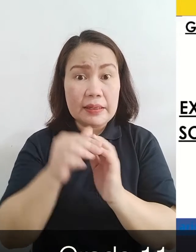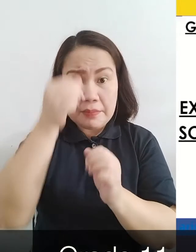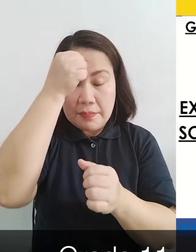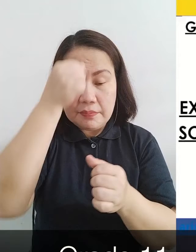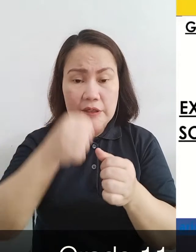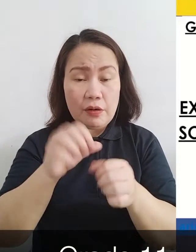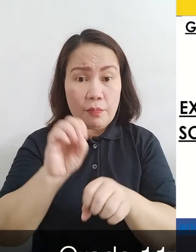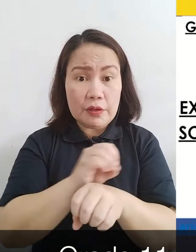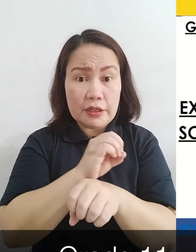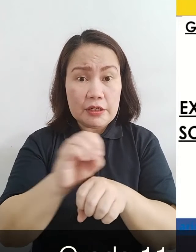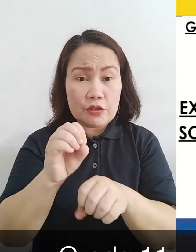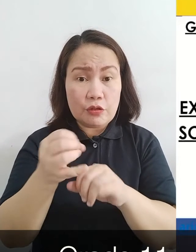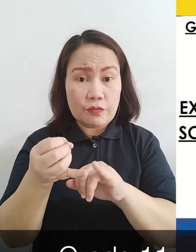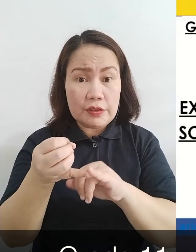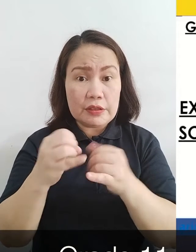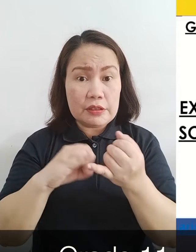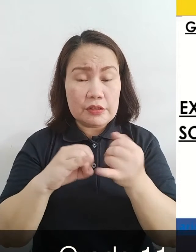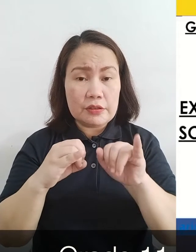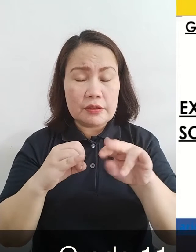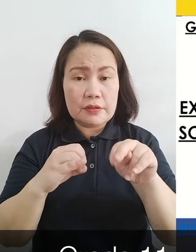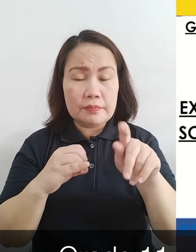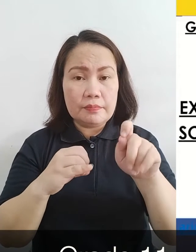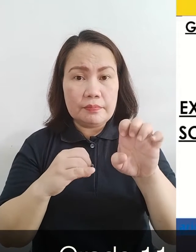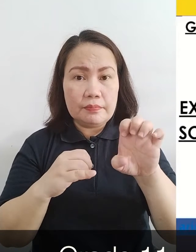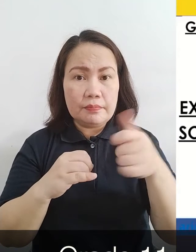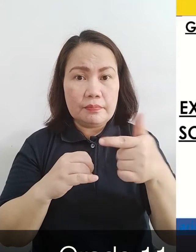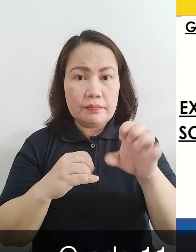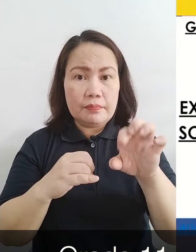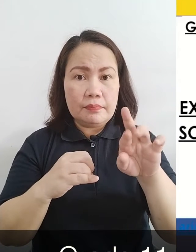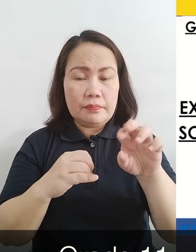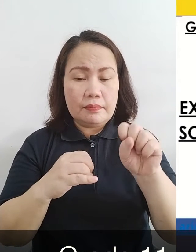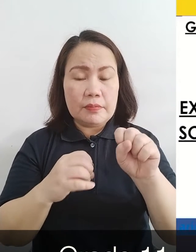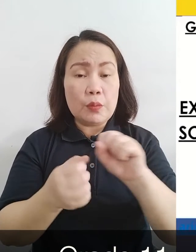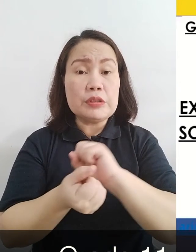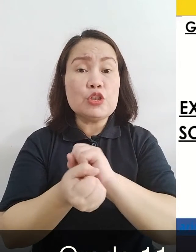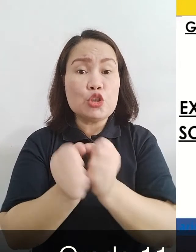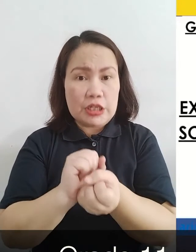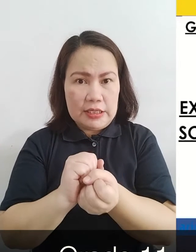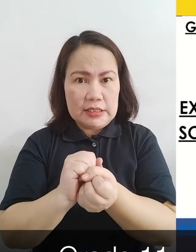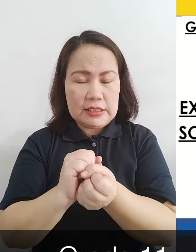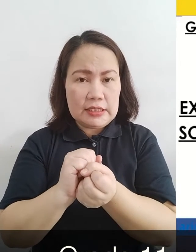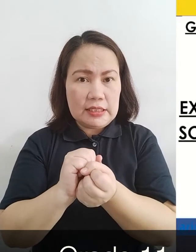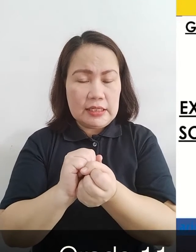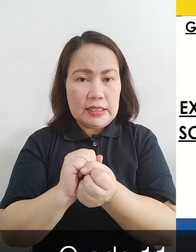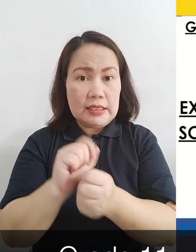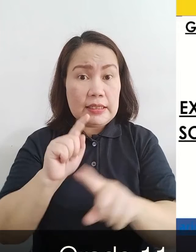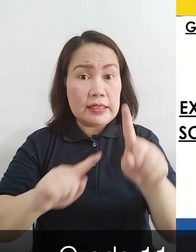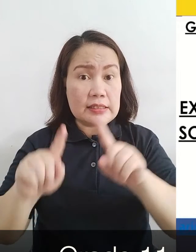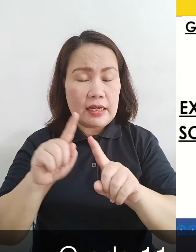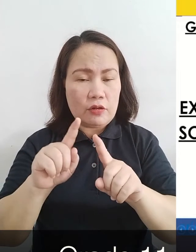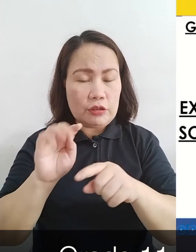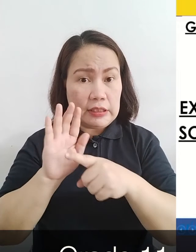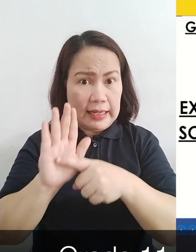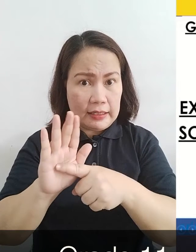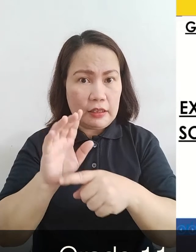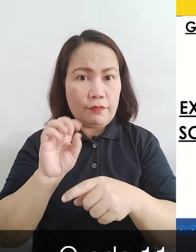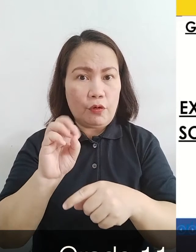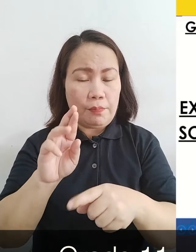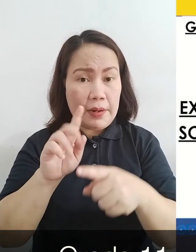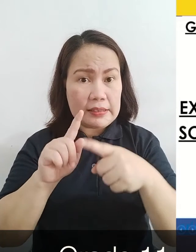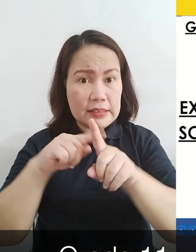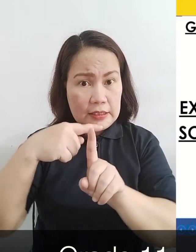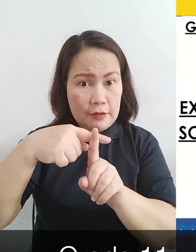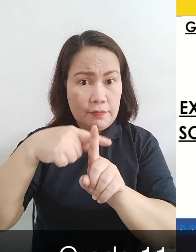integers, nag-change tayo ng sign sa subtrahend. Tama ba? So, mas mainam,